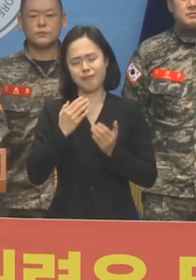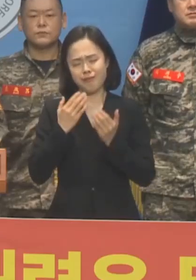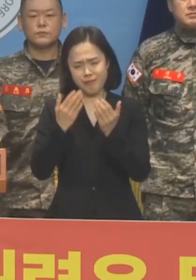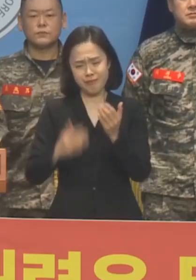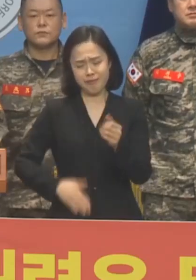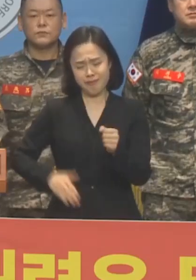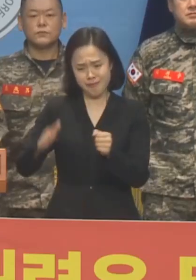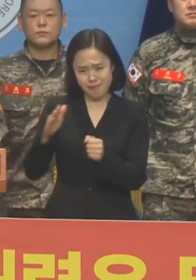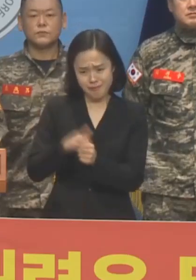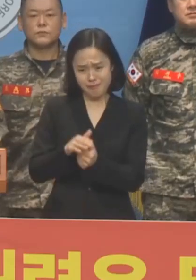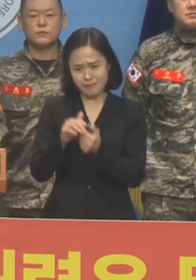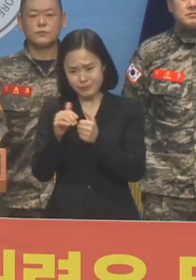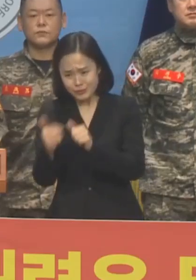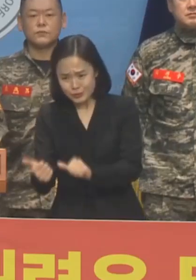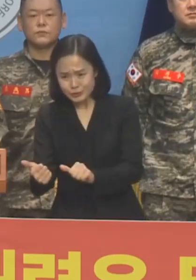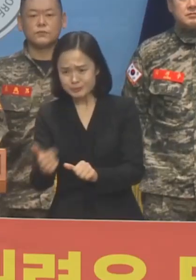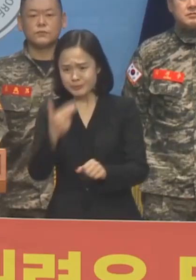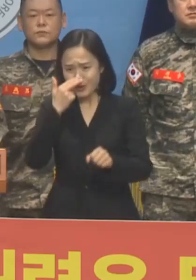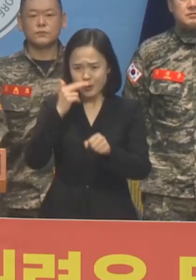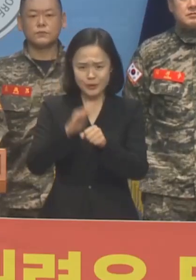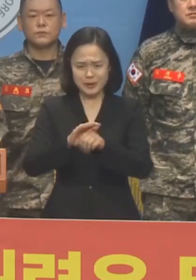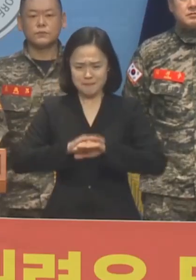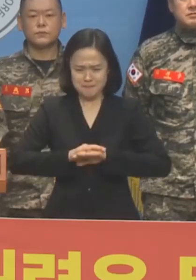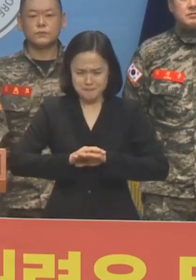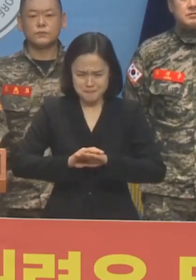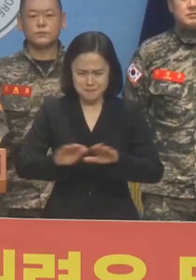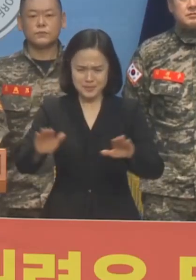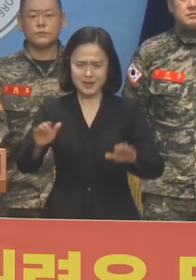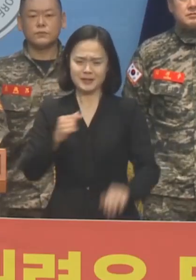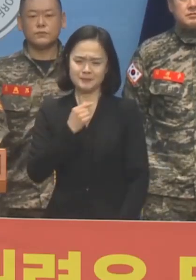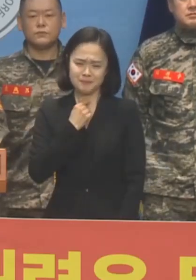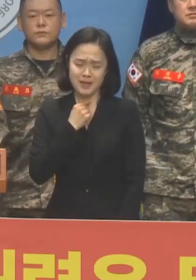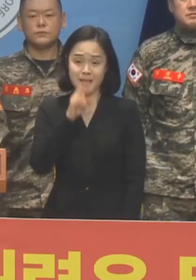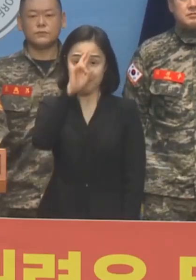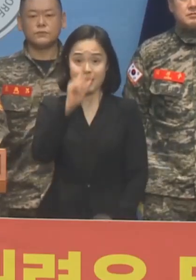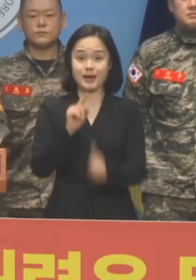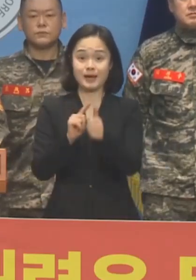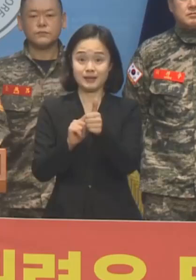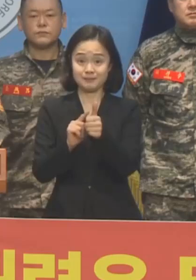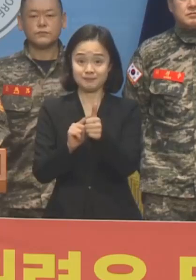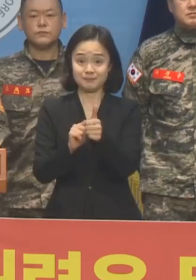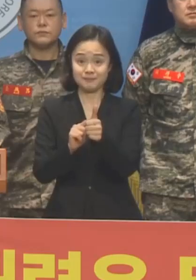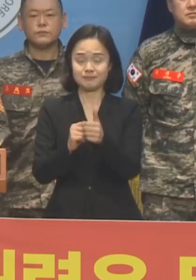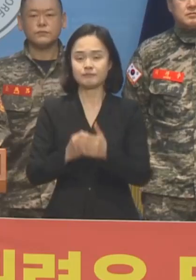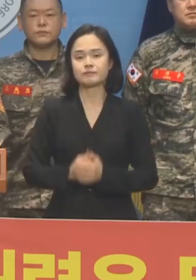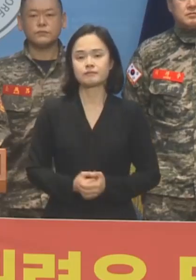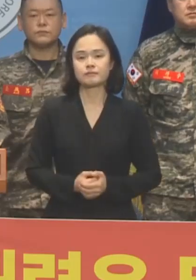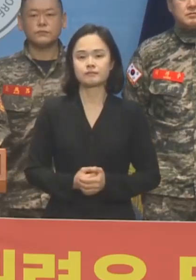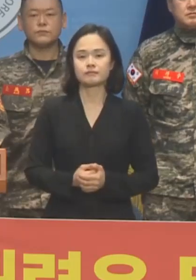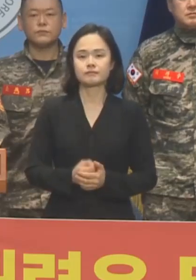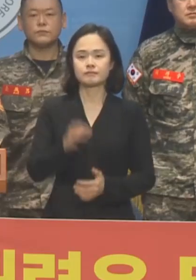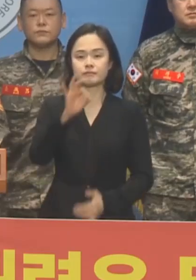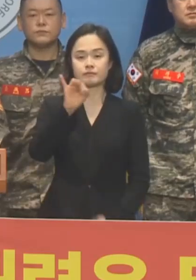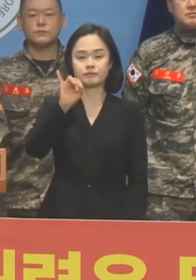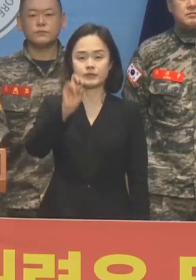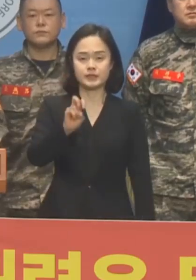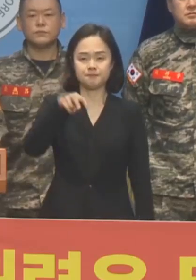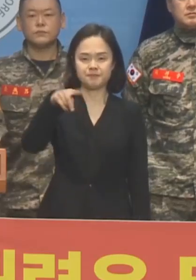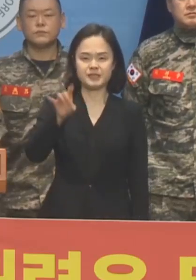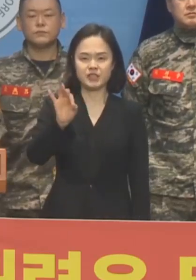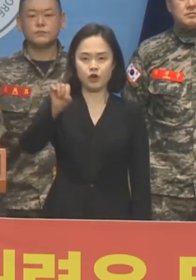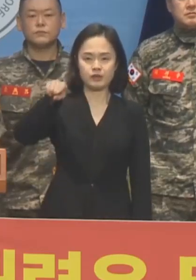하겠다던 박정훈 대령은 윤석열 정권의 임성근 구명을 위한